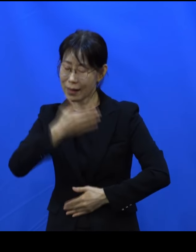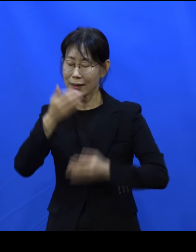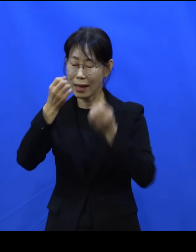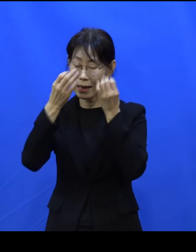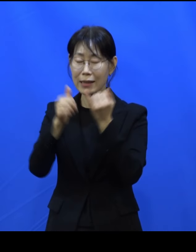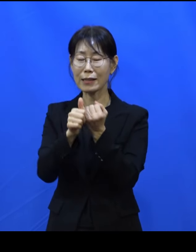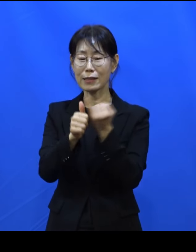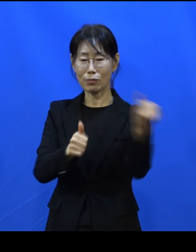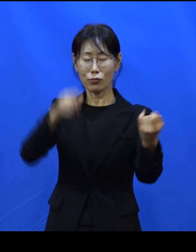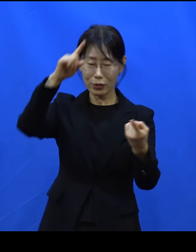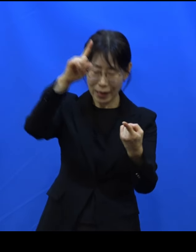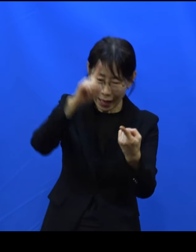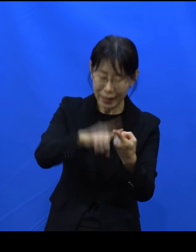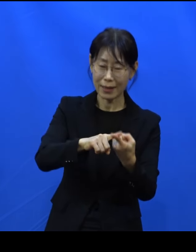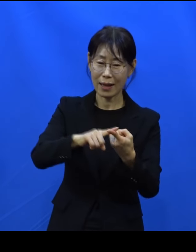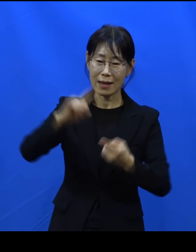신부로